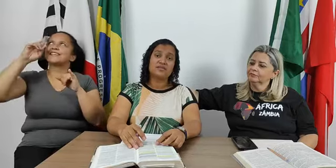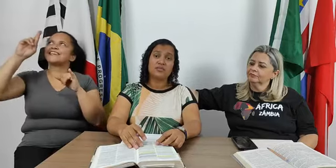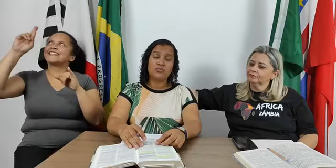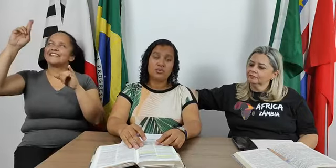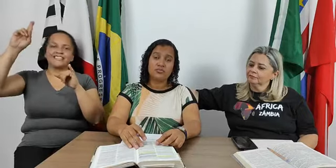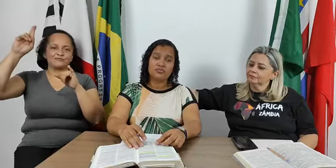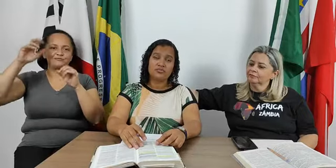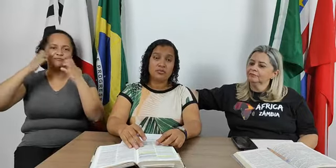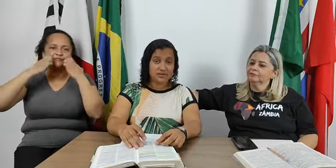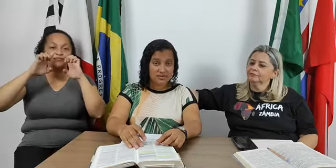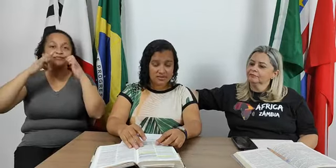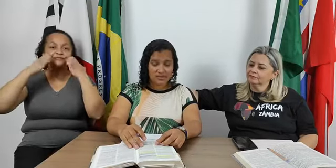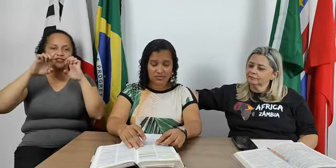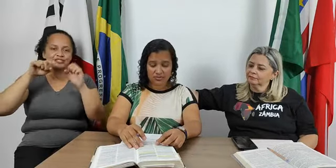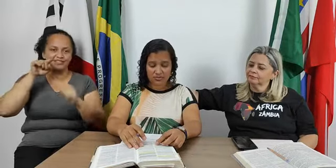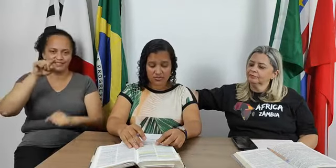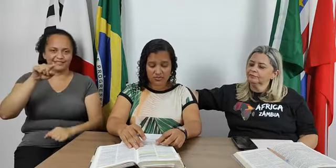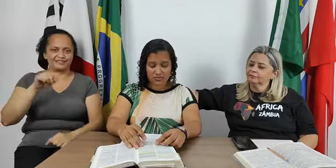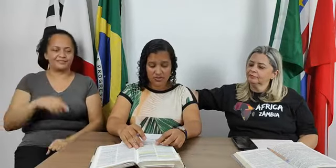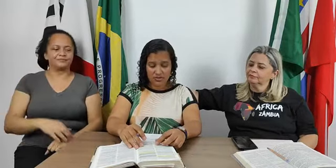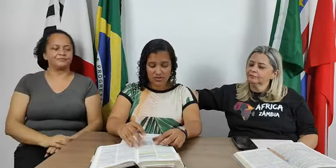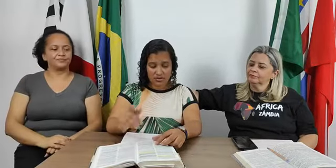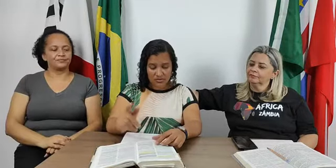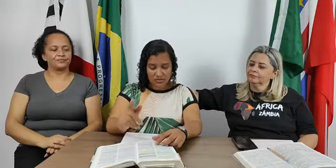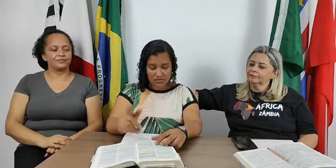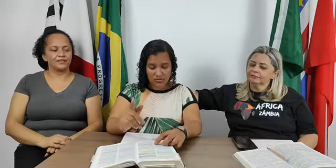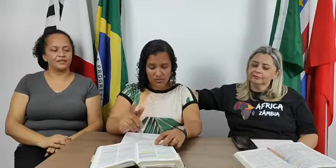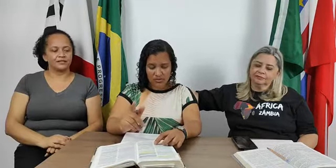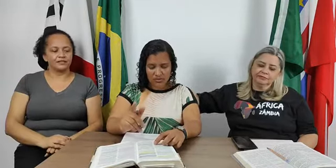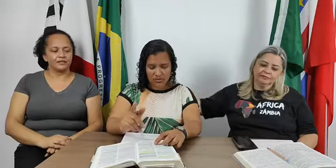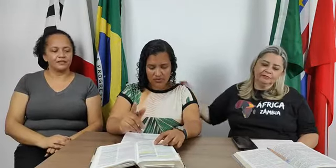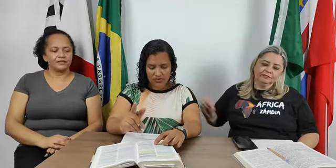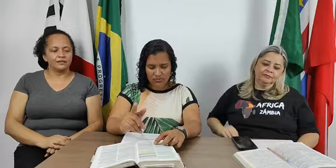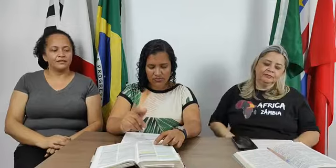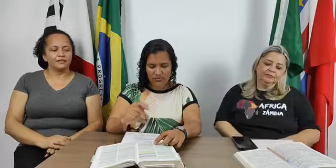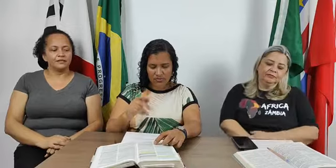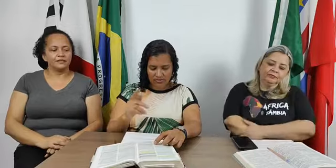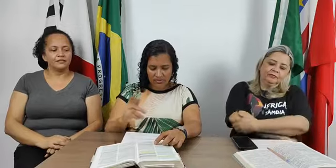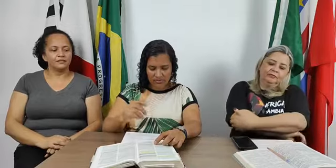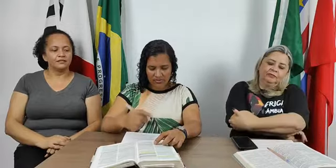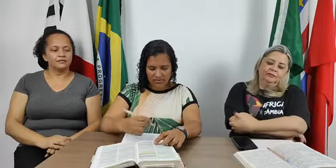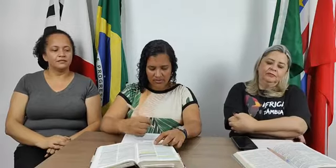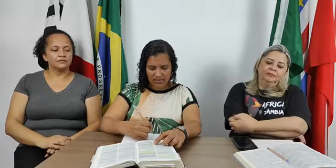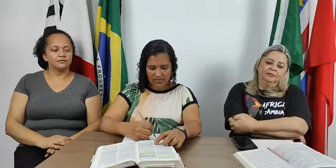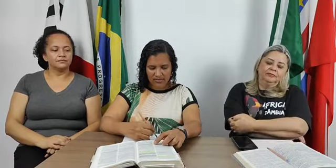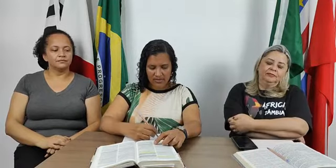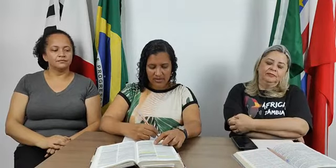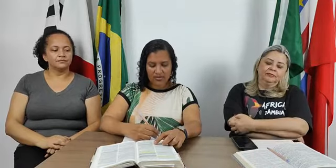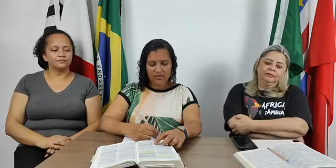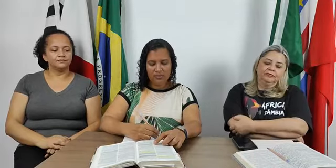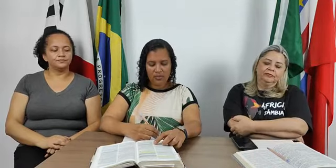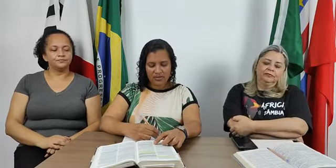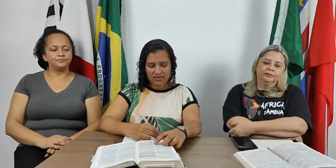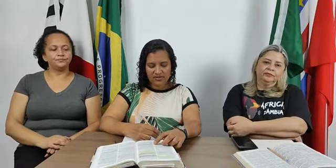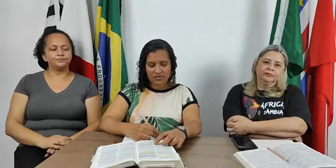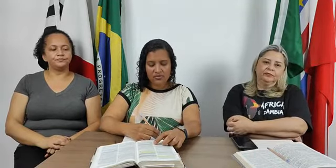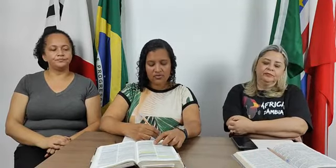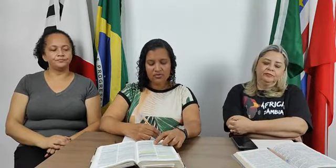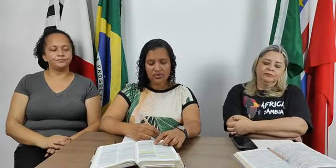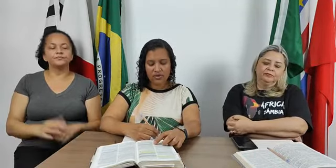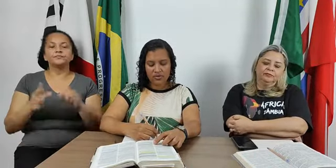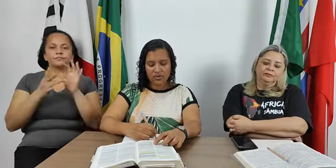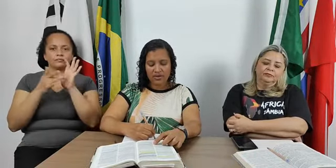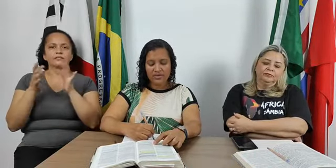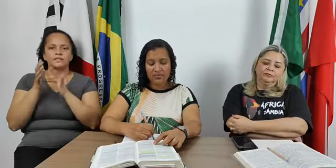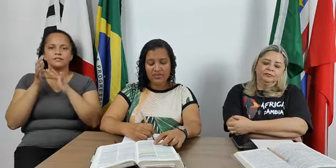Dar testemunho. Entendeu, irmãos? E Jesus orou por isso. Então vai acontecer. Depois,